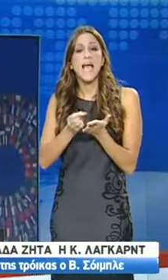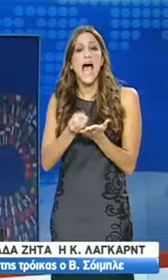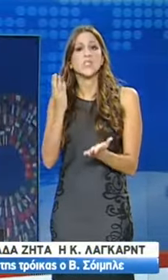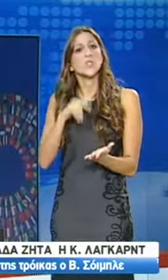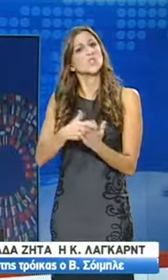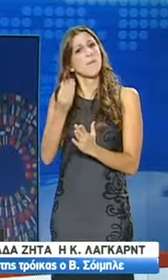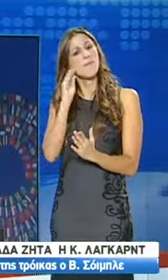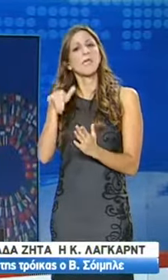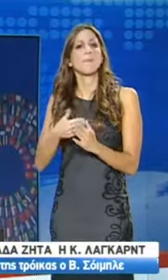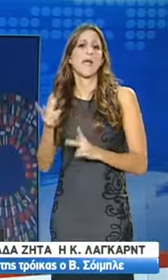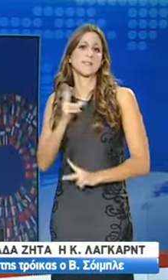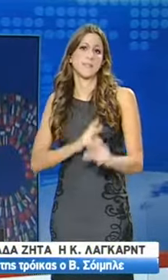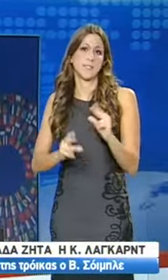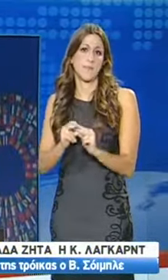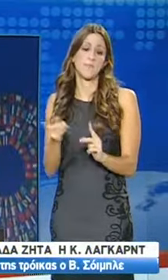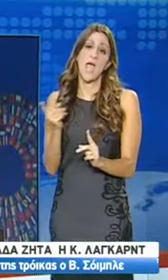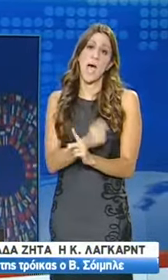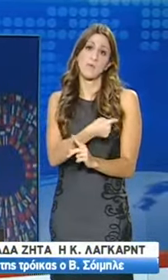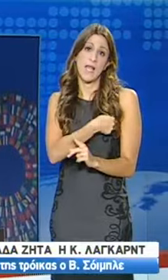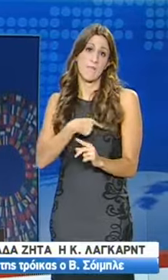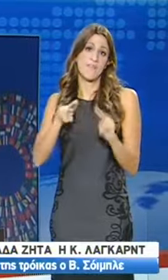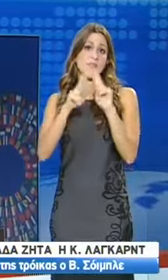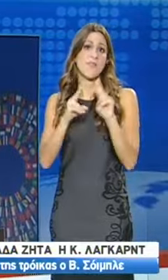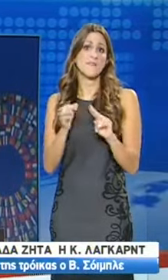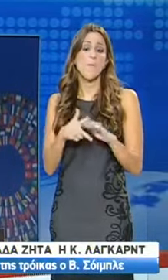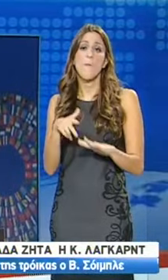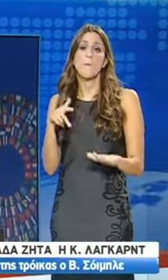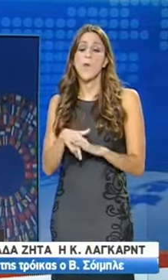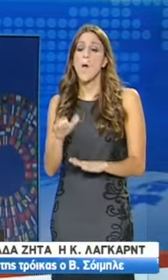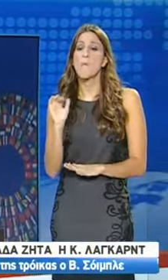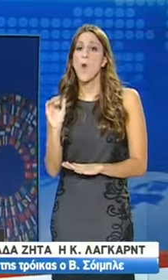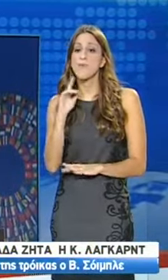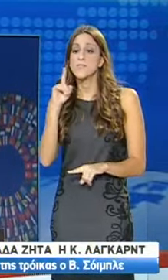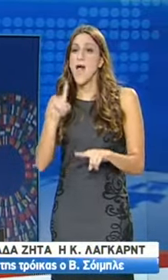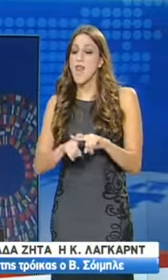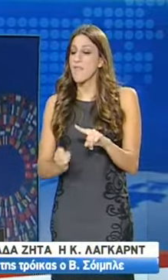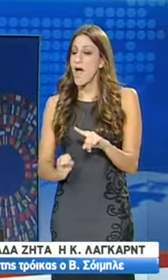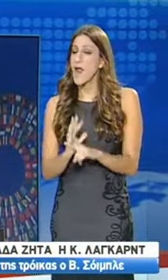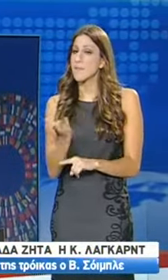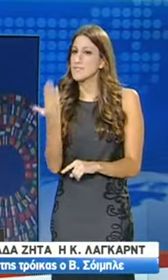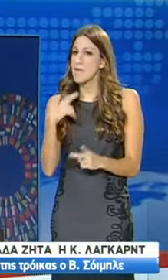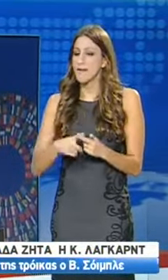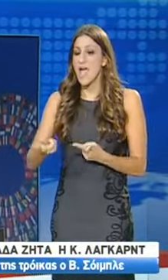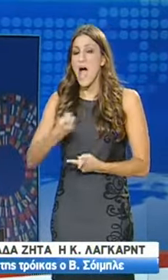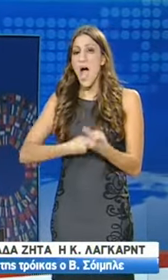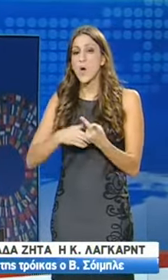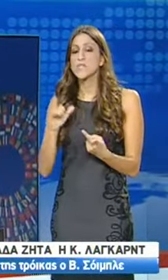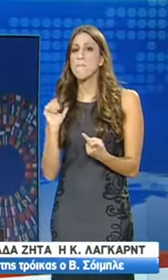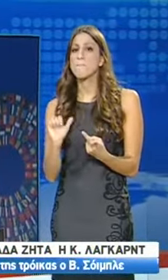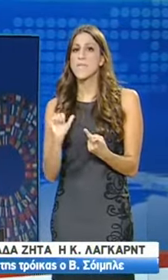κύριος Σόιμπλε, ενώ η επικεφαλής του Ταμείου προειδοποίησε ότι λόγω της έλλειψης ανάπτυξης των πιέσεων των αγορών και των μέτρων λιτότητας που